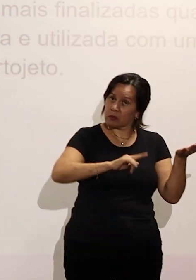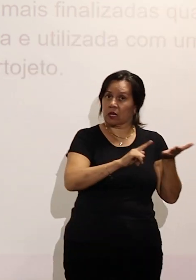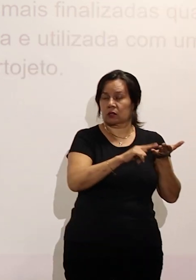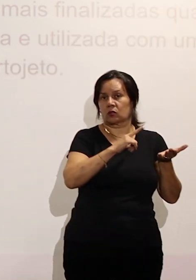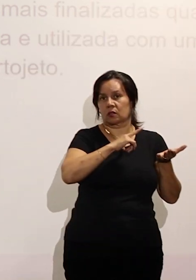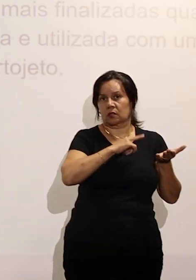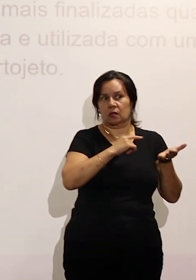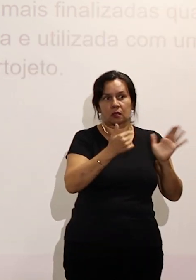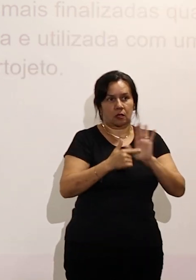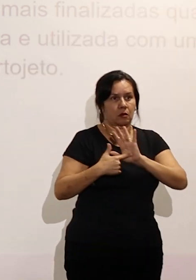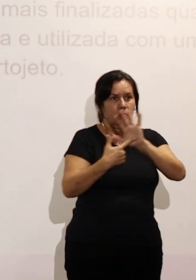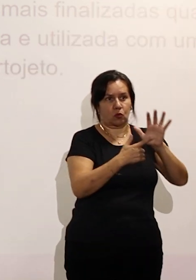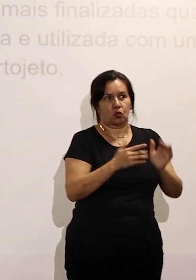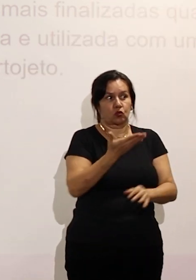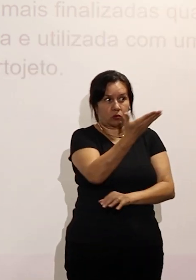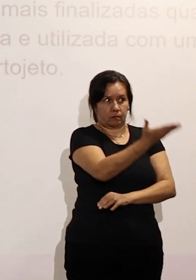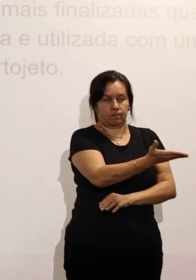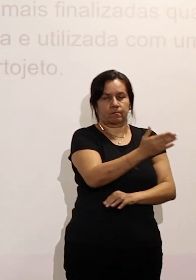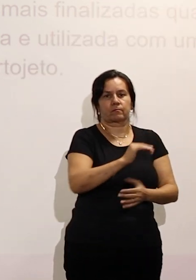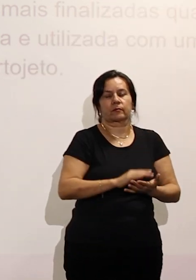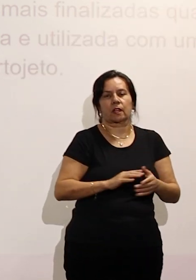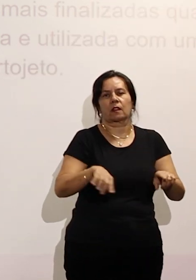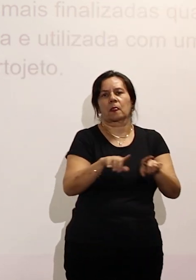Inclusive, mostrei para o meu noivo outro dia